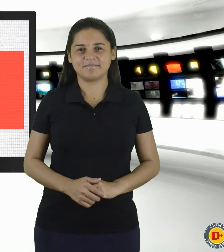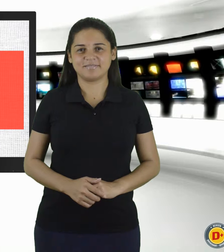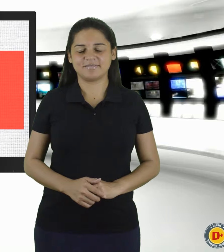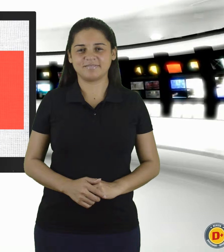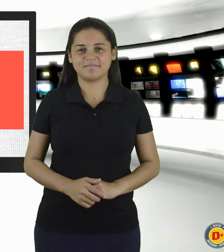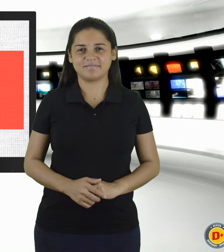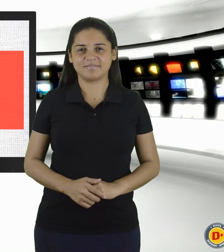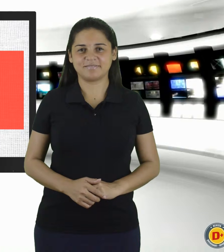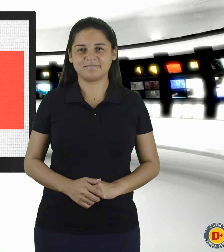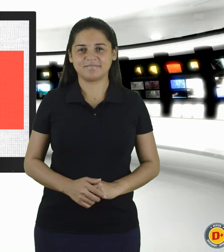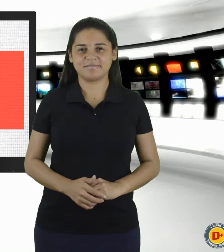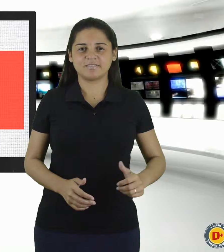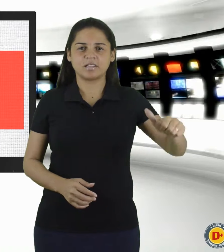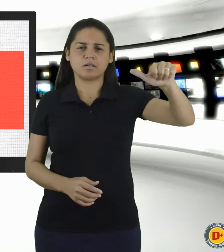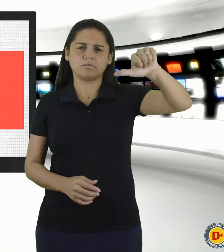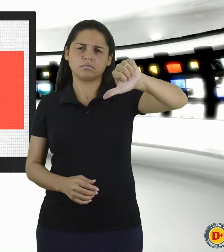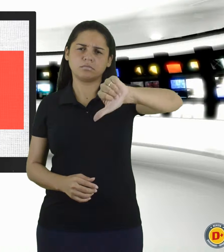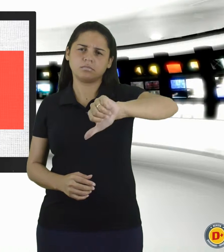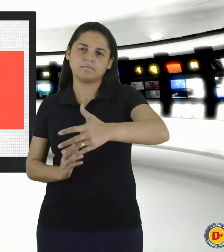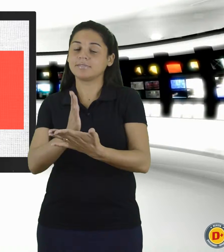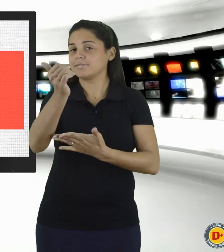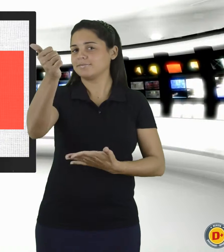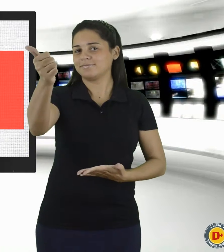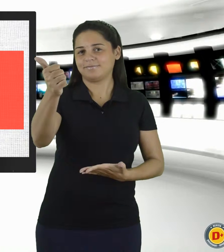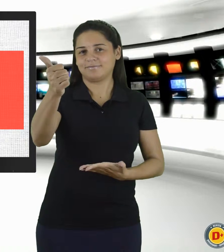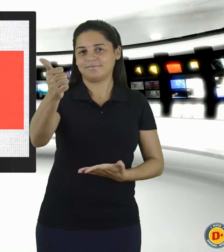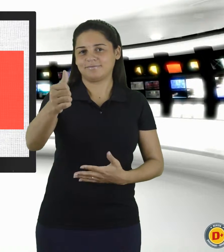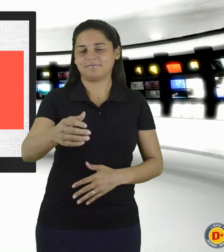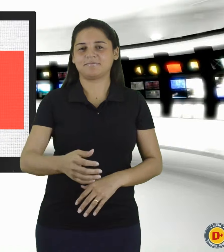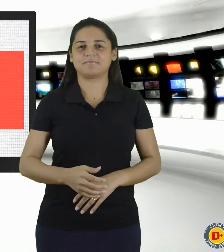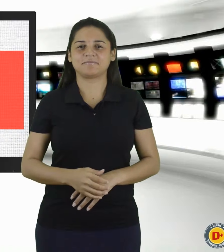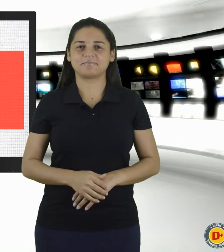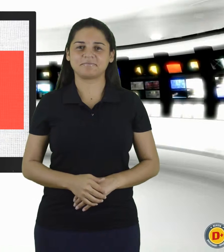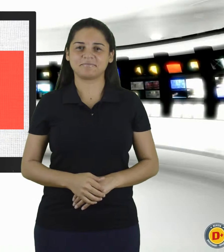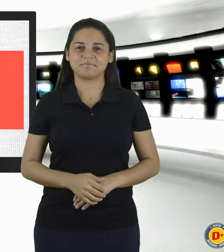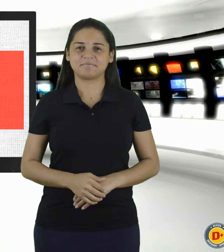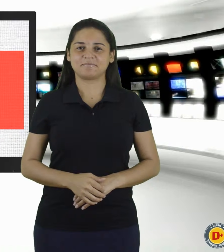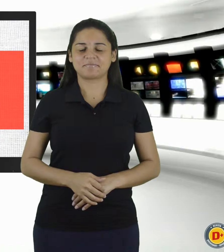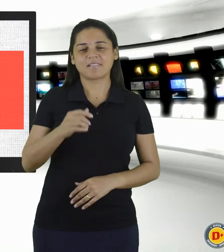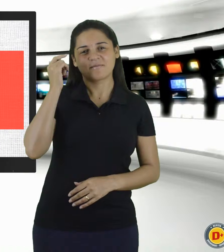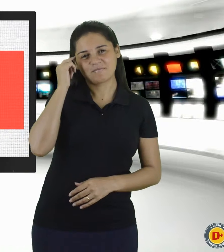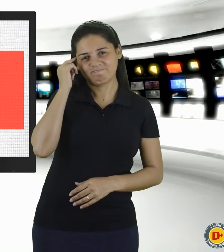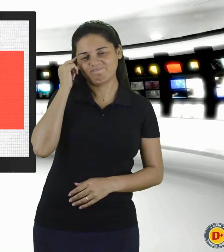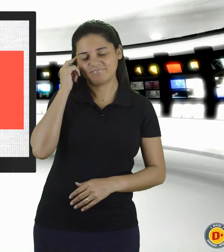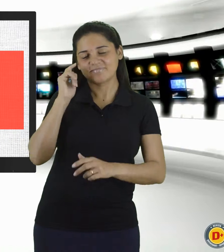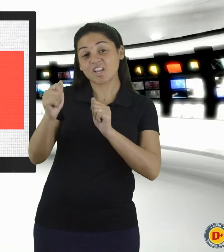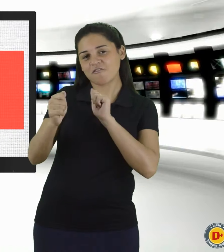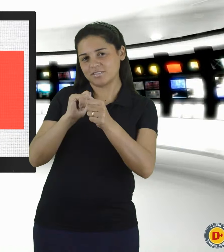Considera a entrevista com o psicólogo Bruno Ersen, publicada na edição de número 5 da revista Demais, uma verdadeira lição